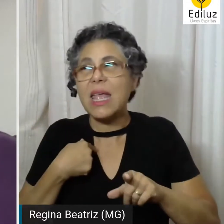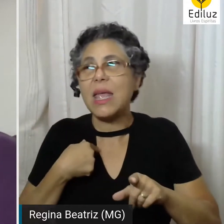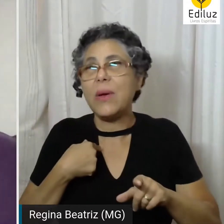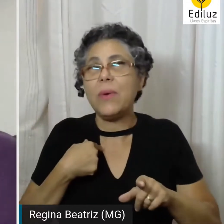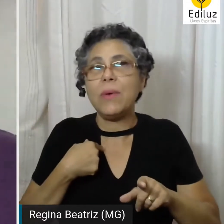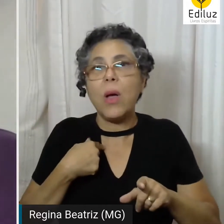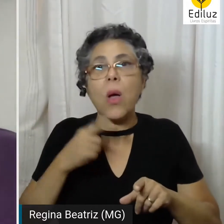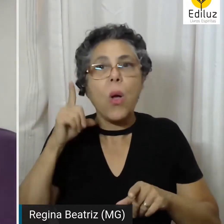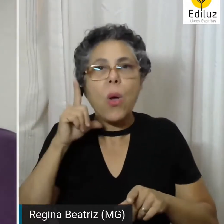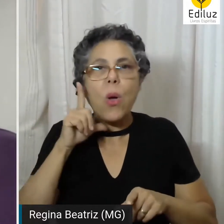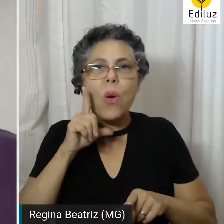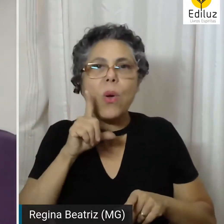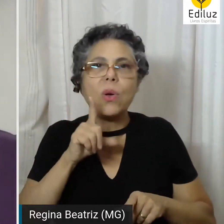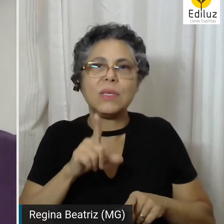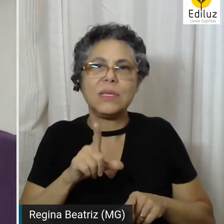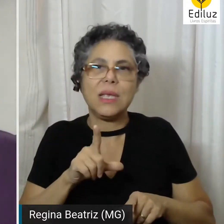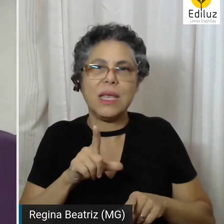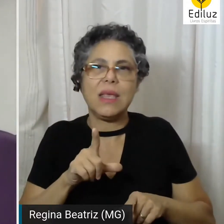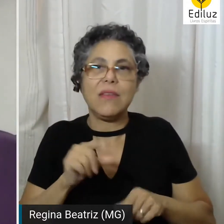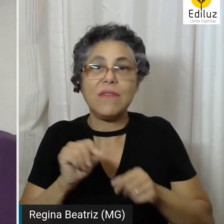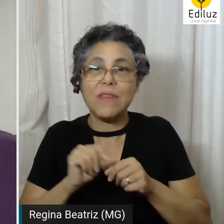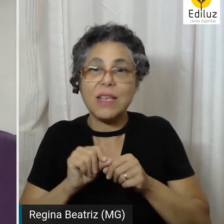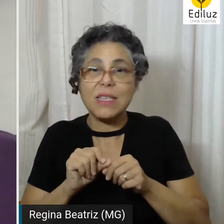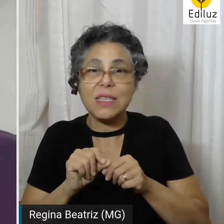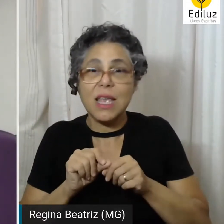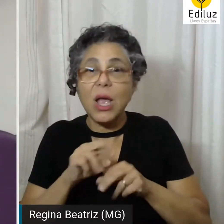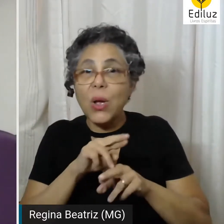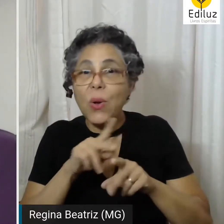necessidades implícitas,